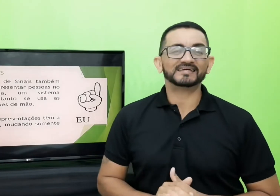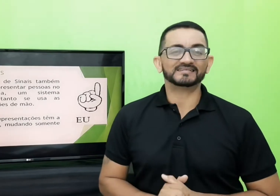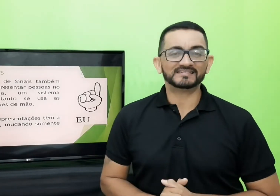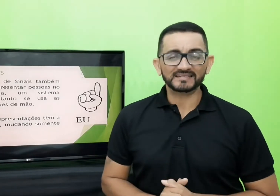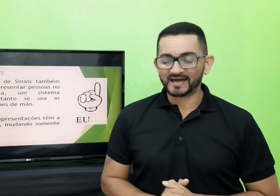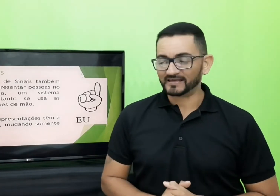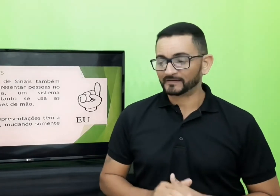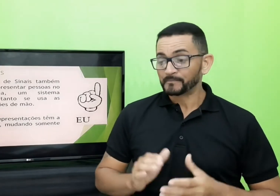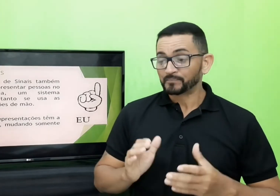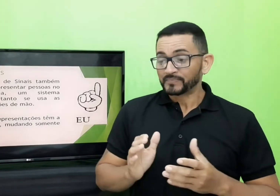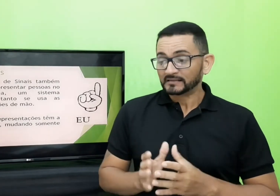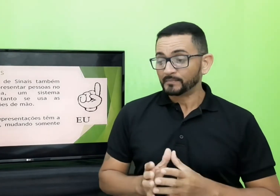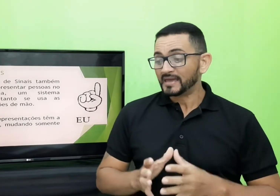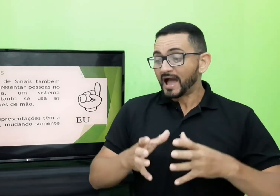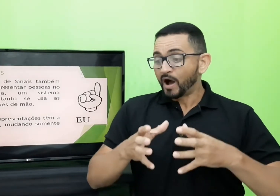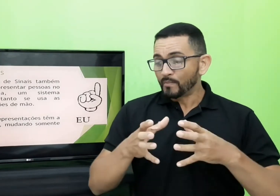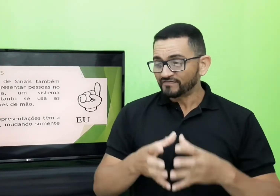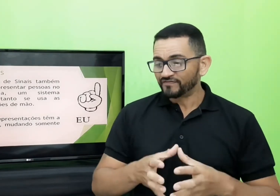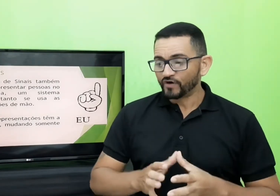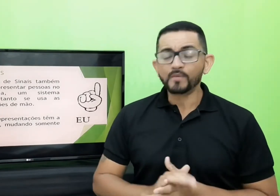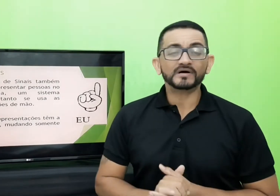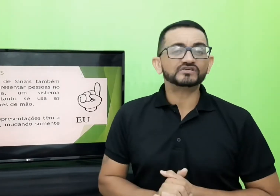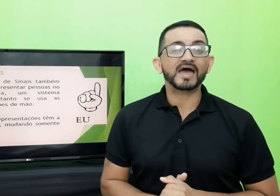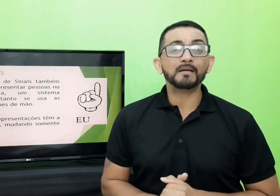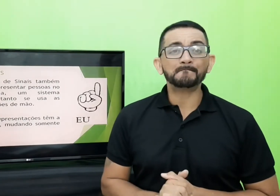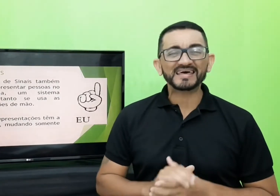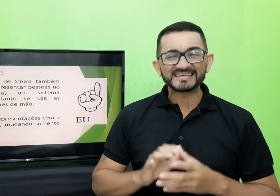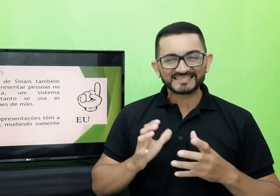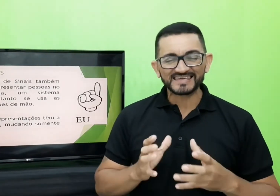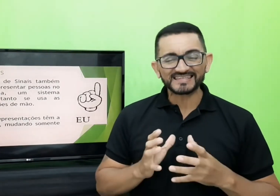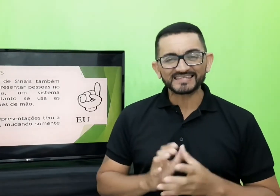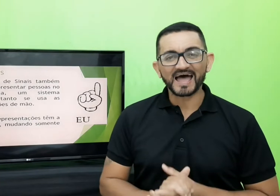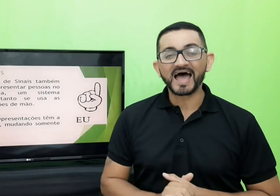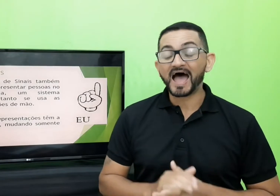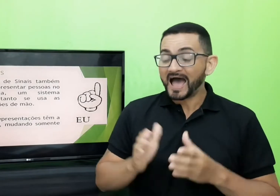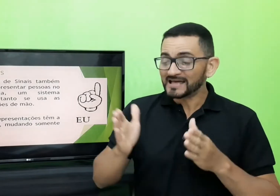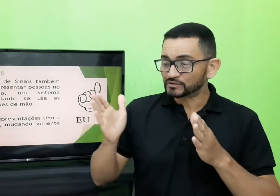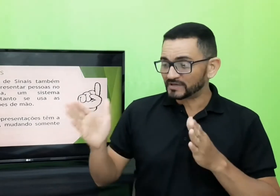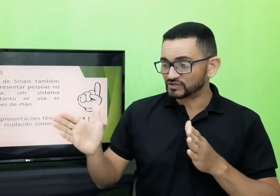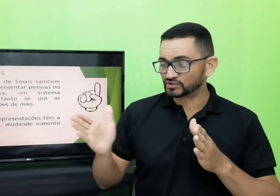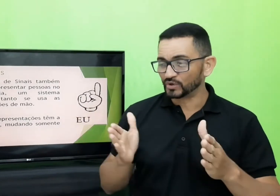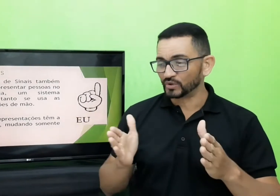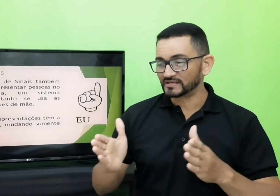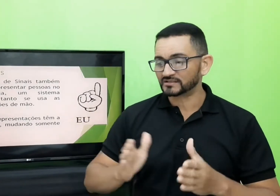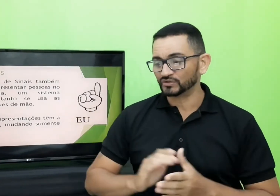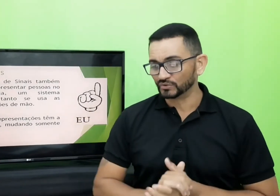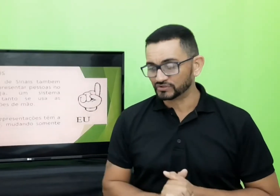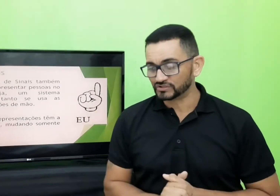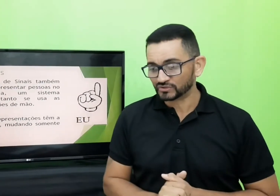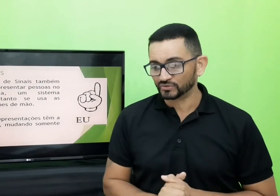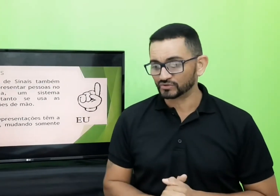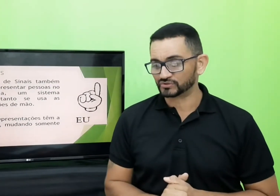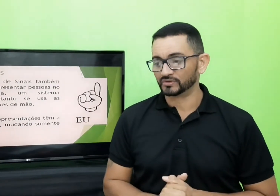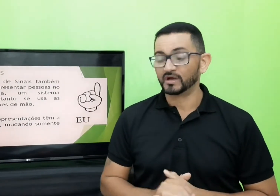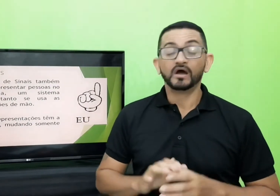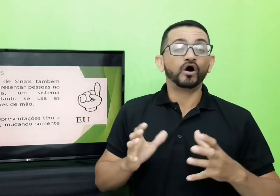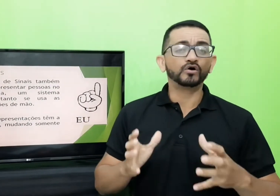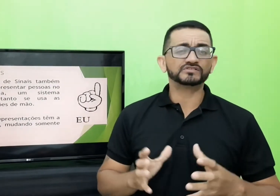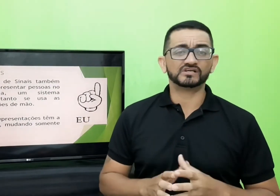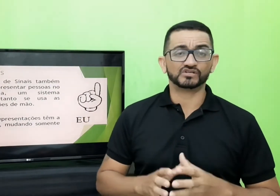de sinais, também há uma forma de representar as pessoas no discurso. Ou seja,